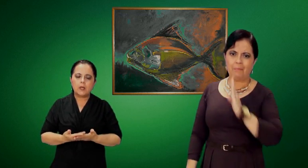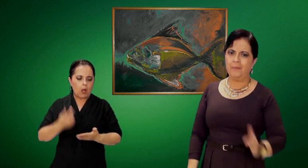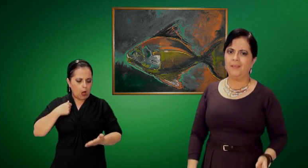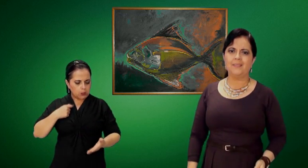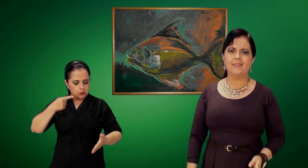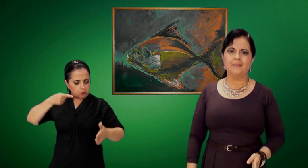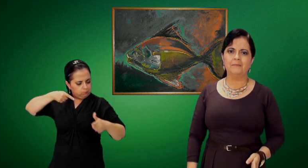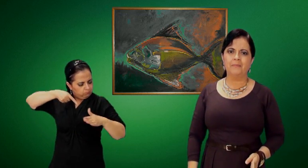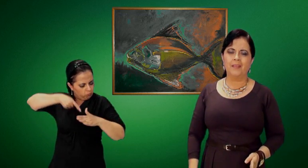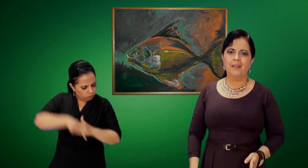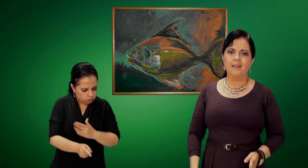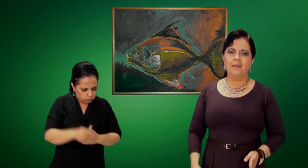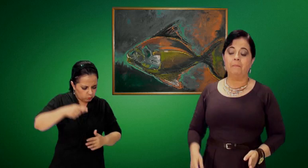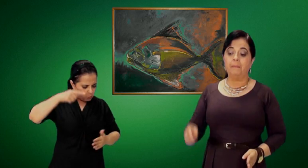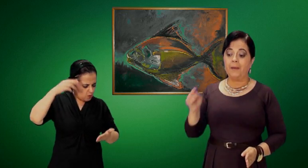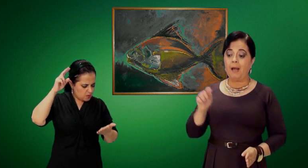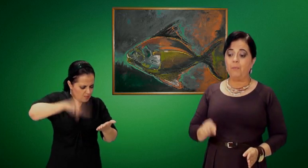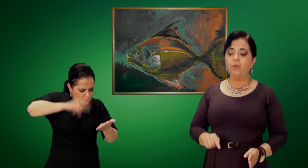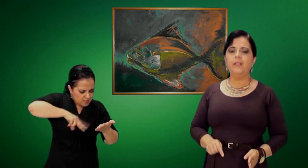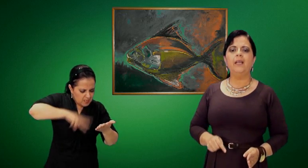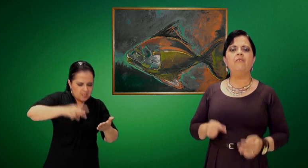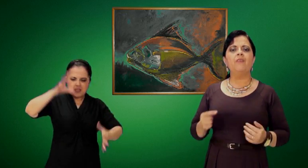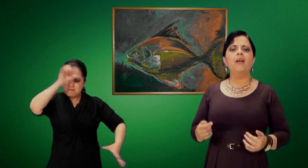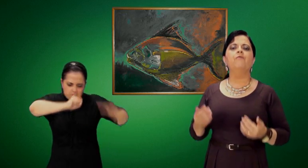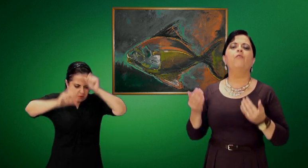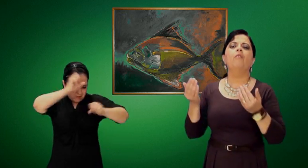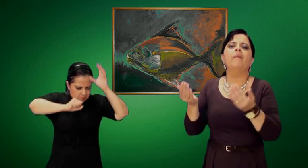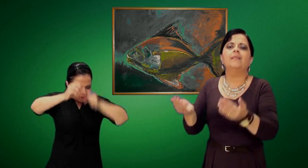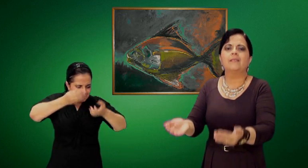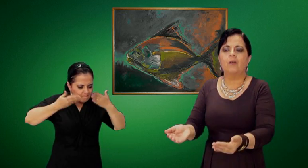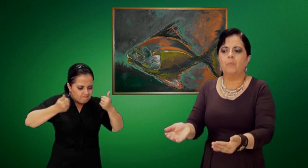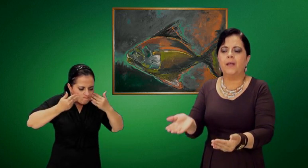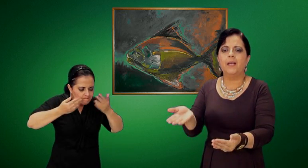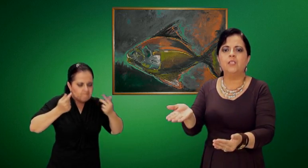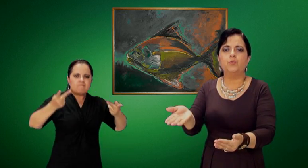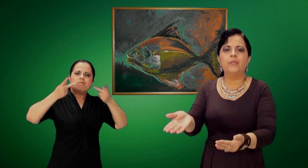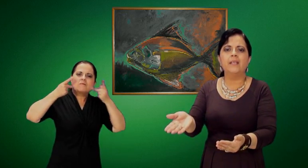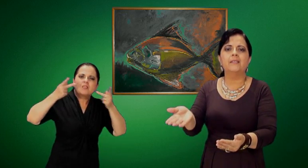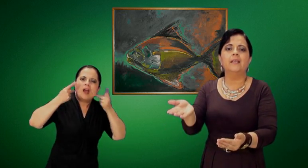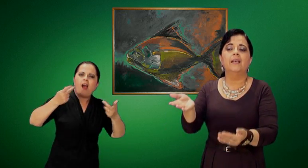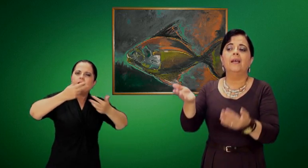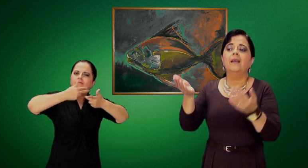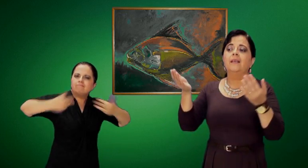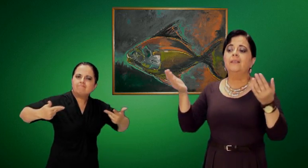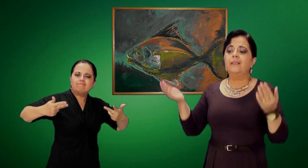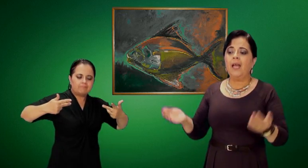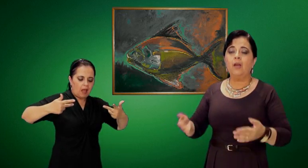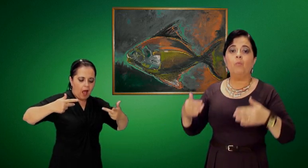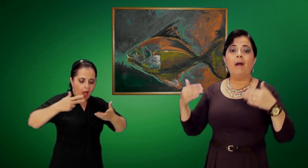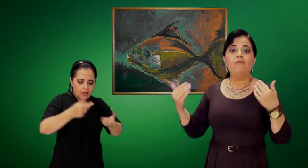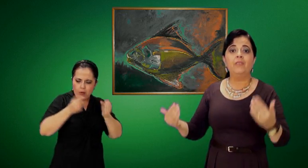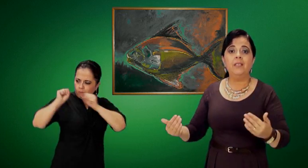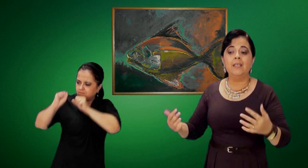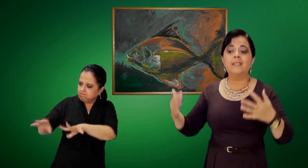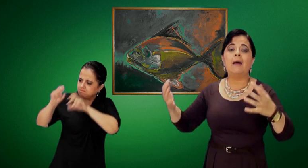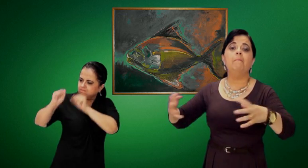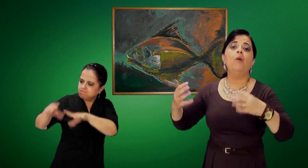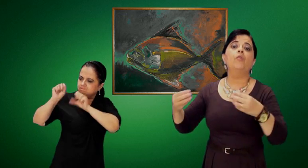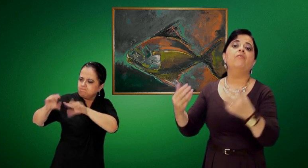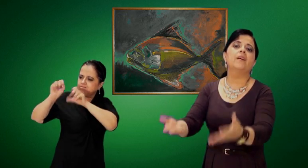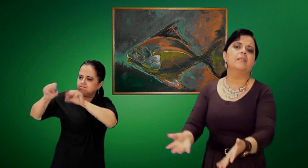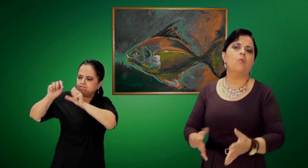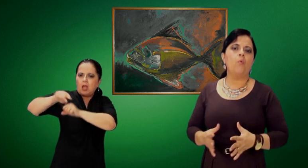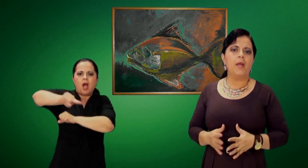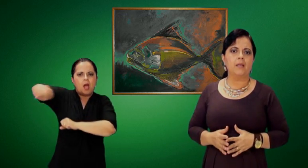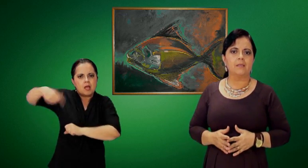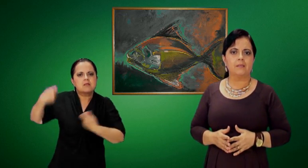de cabeça para poder levar informação, para que eles pudessem ter uma vida e saber